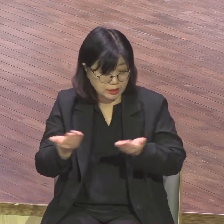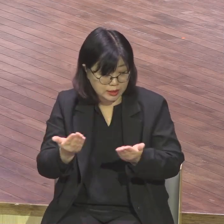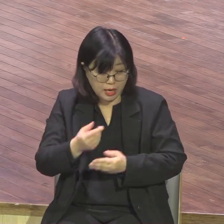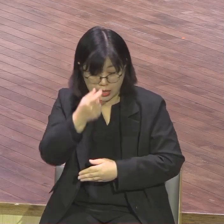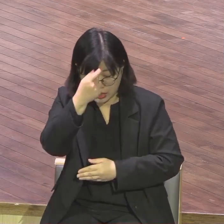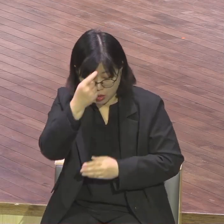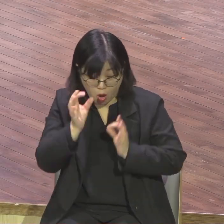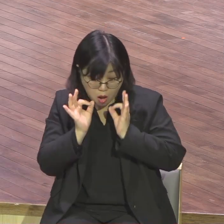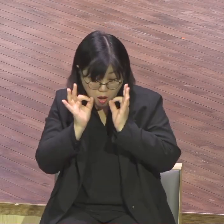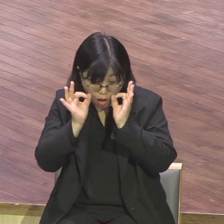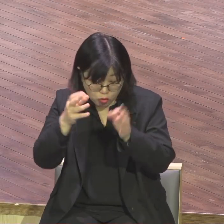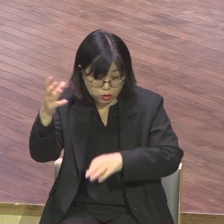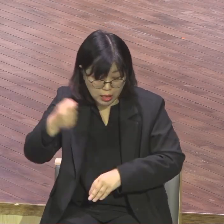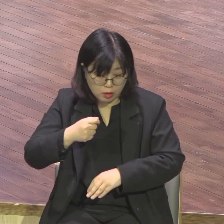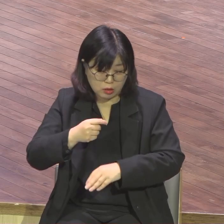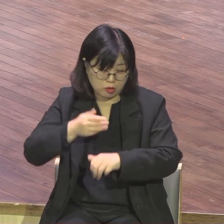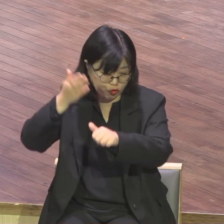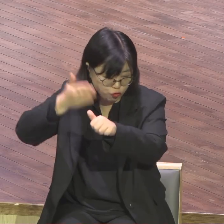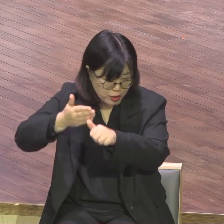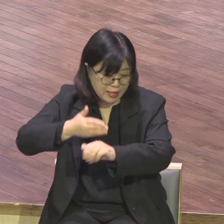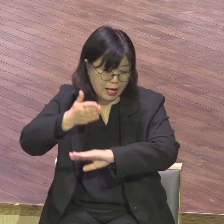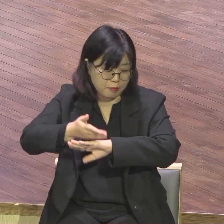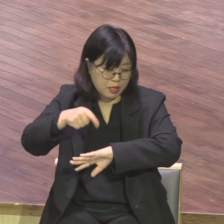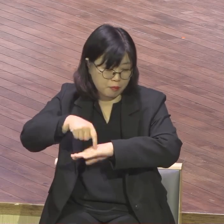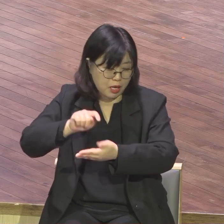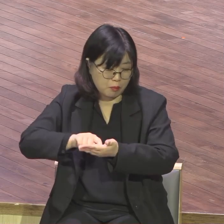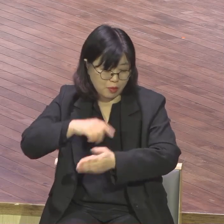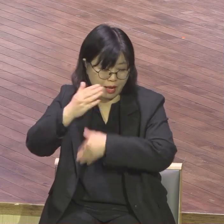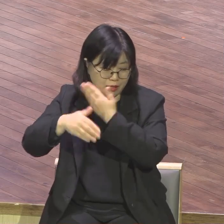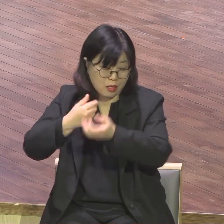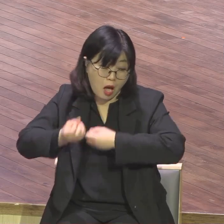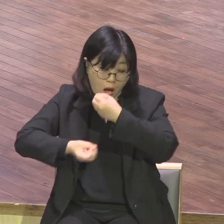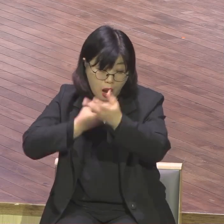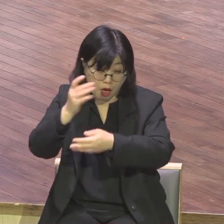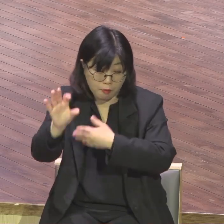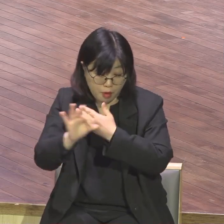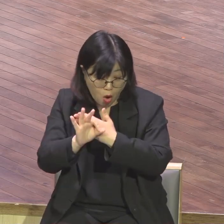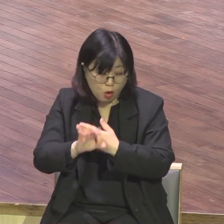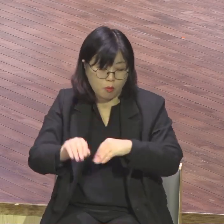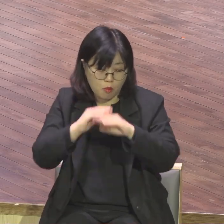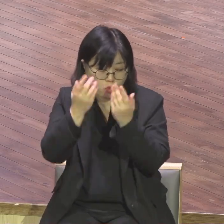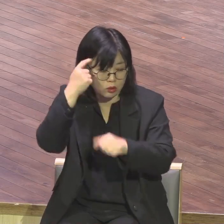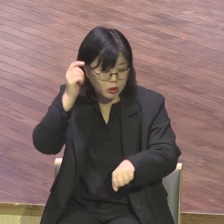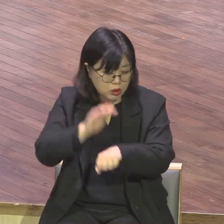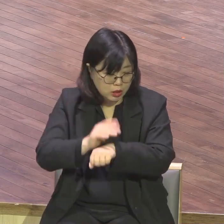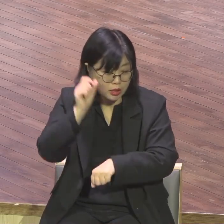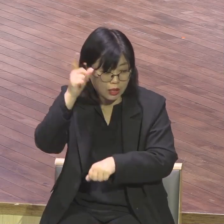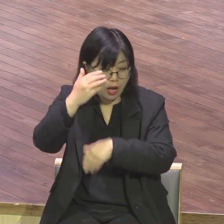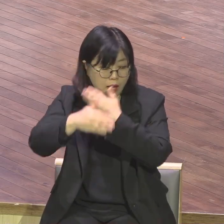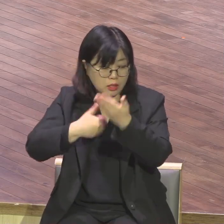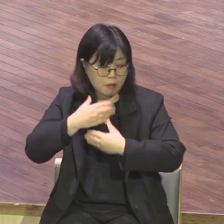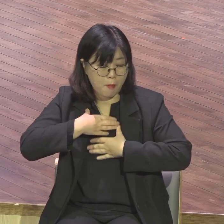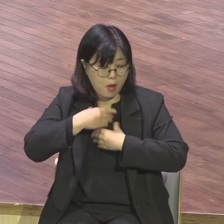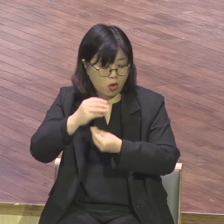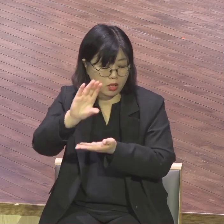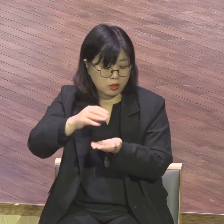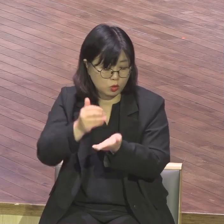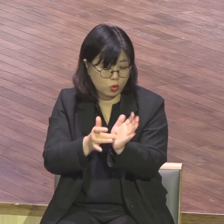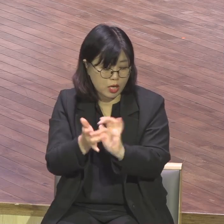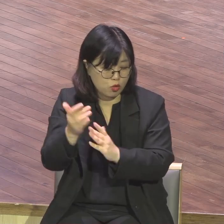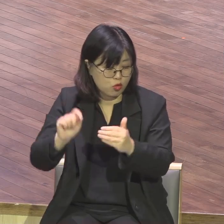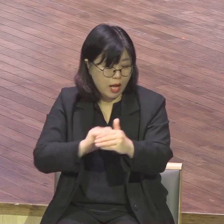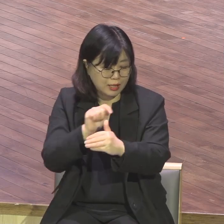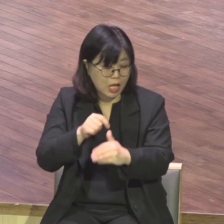기도와 간구로 너희 구할 것을 감사함으로 하나님께 아뢰라. 그리하면 모든 지각에 뛰어난 하나님의 평강이 그리스도 예수 안에서